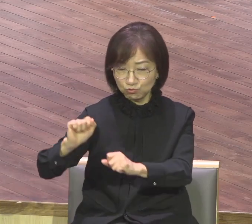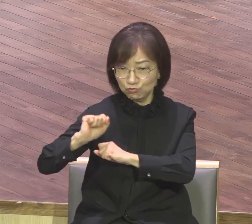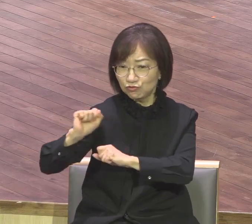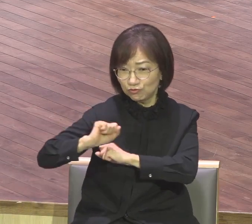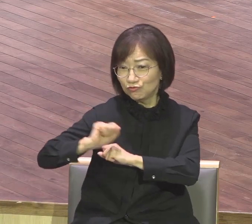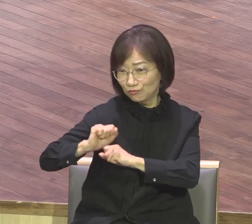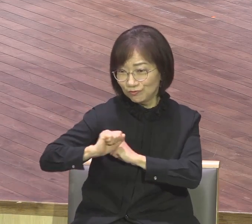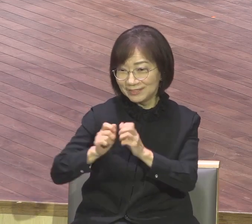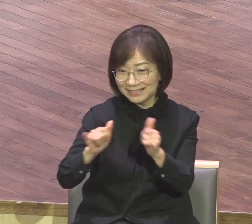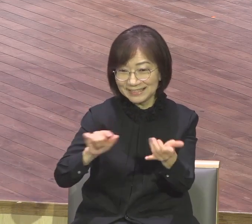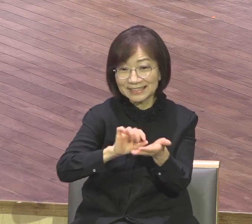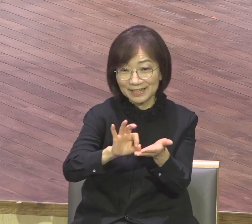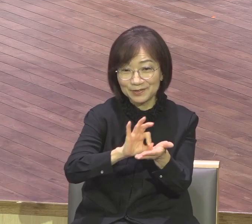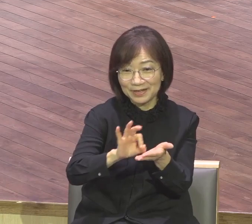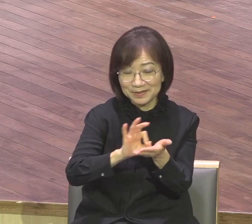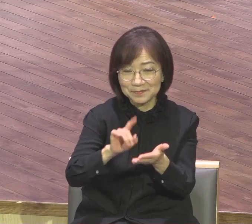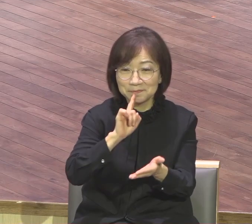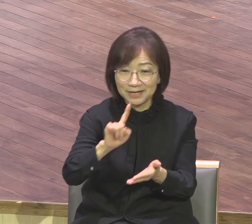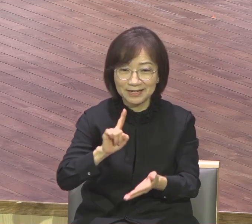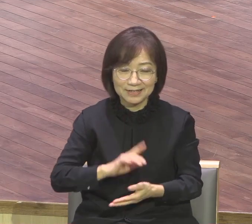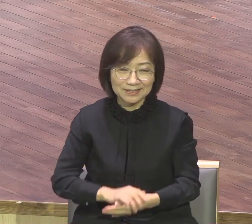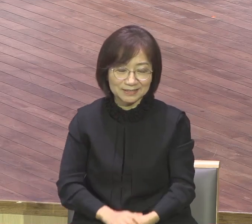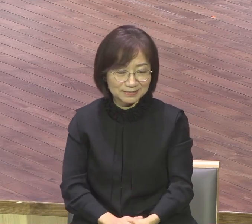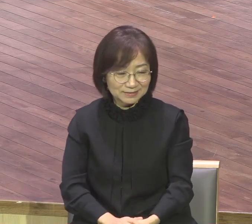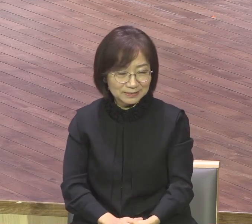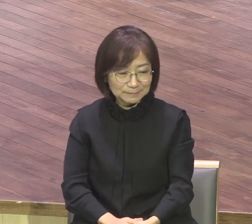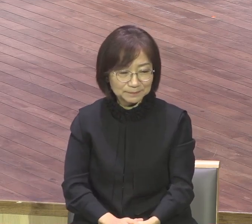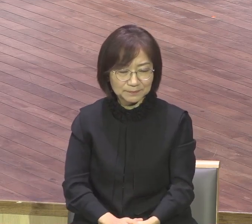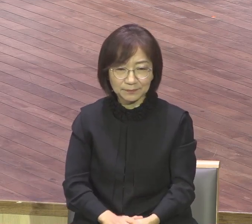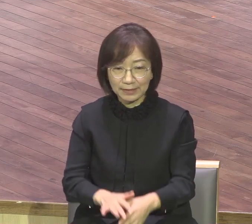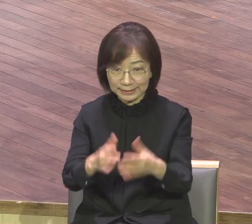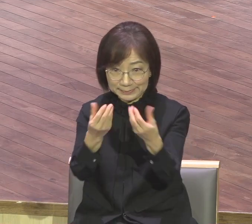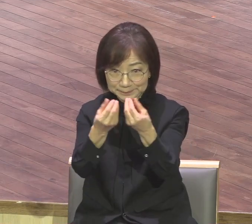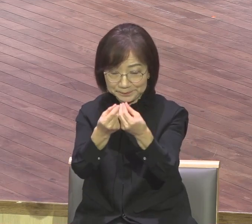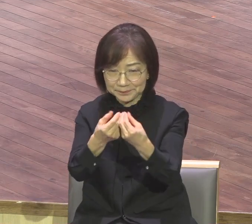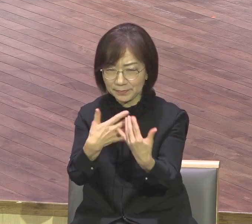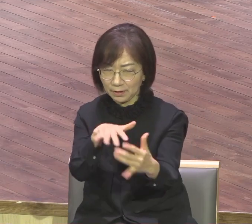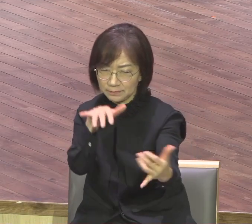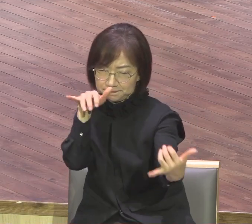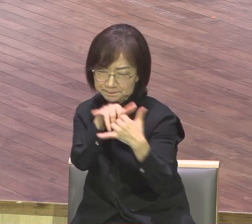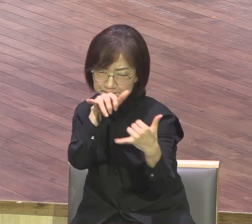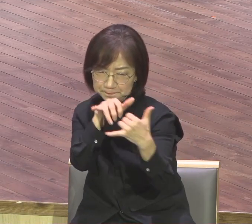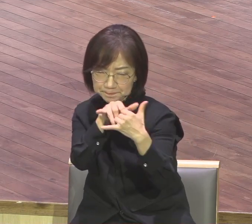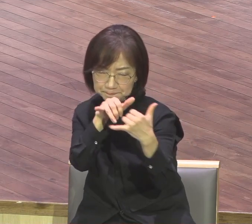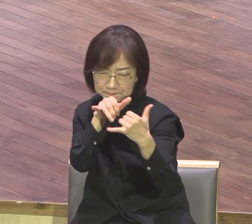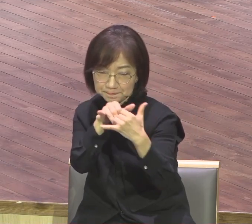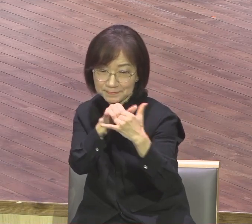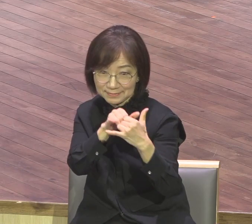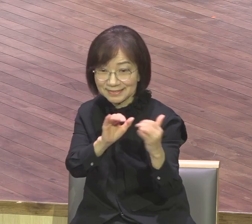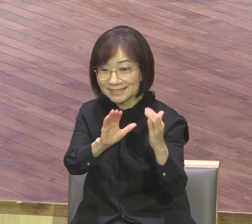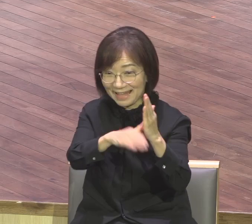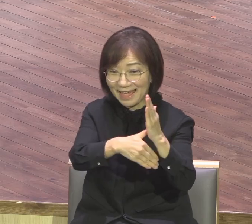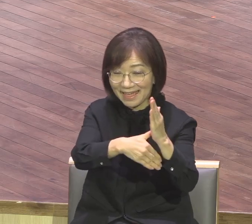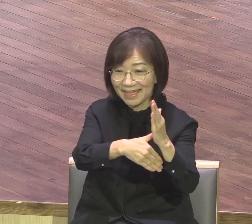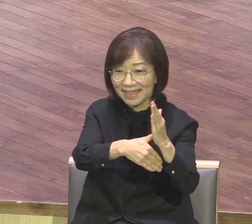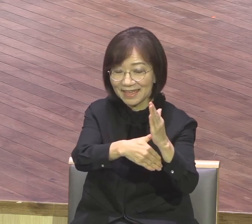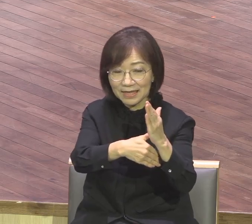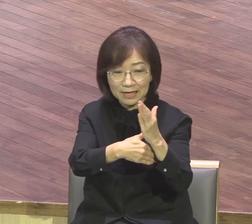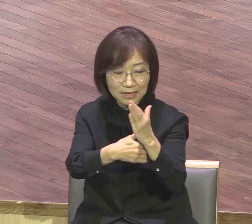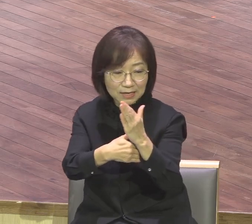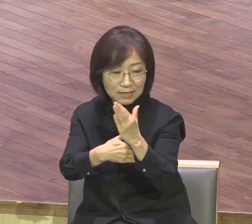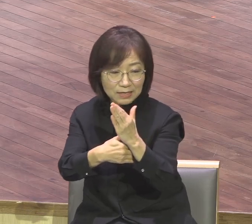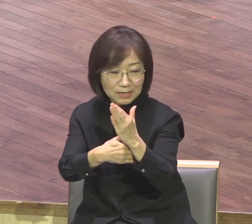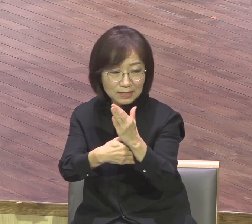se dice steco. Esta es la palabra que usan en el ejército. 이 전쟁을 할 때요. 전쟁 중에 이제 이 전쟁을 할